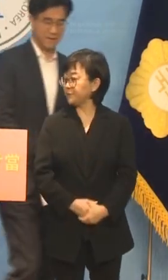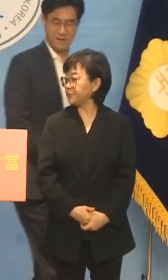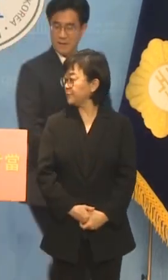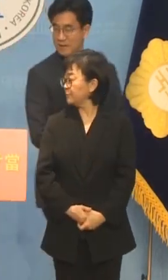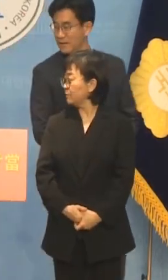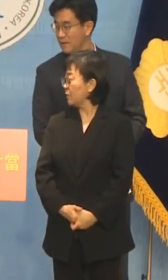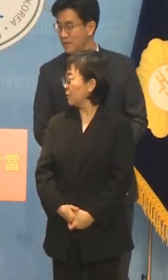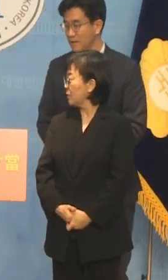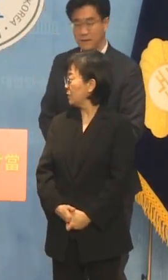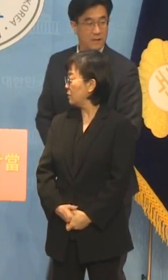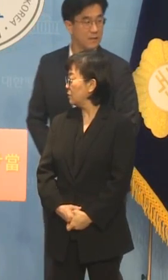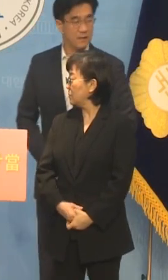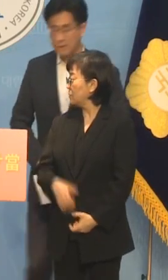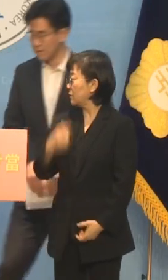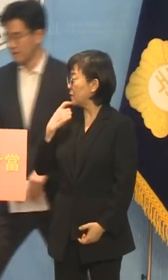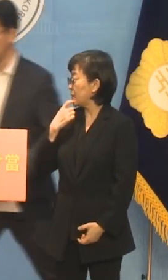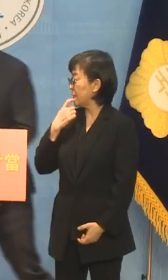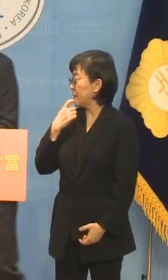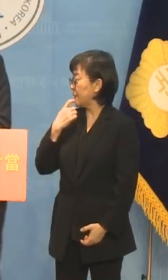옆에 같이 써주세요.